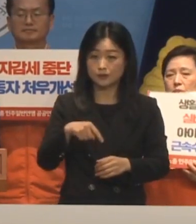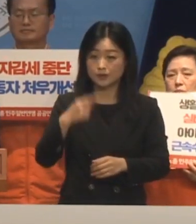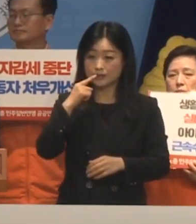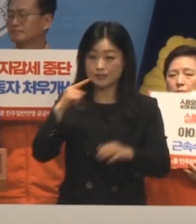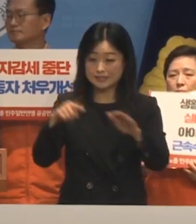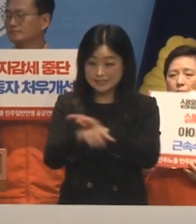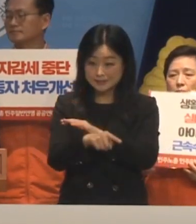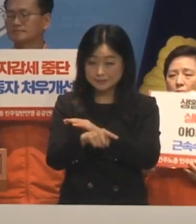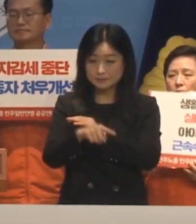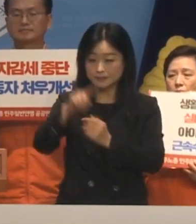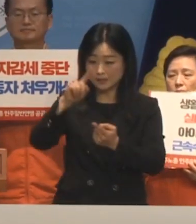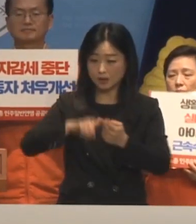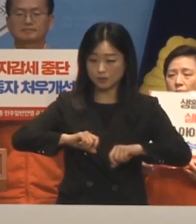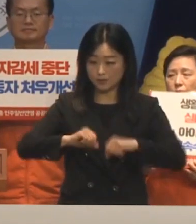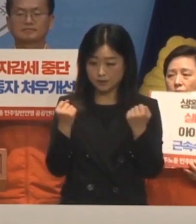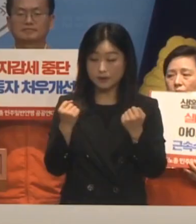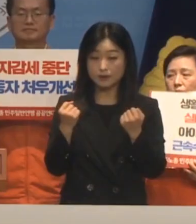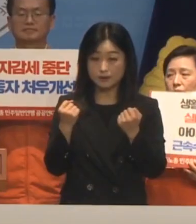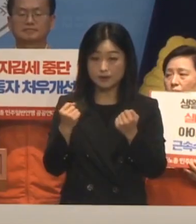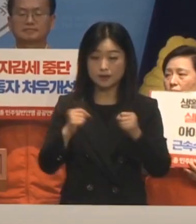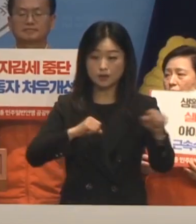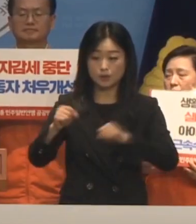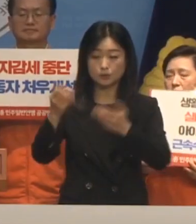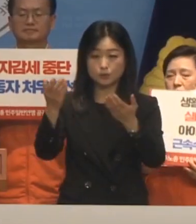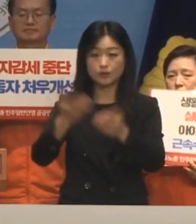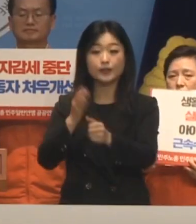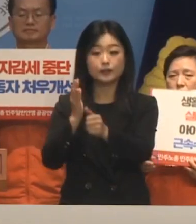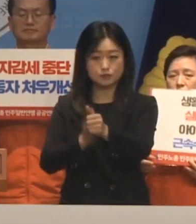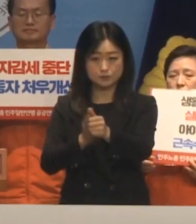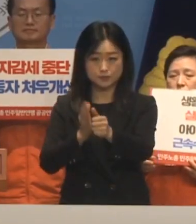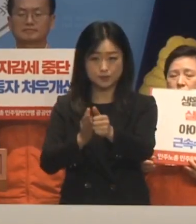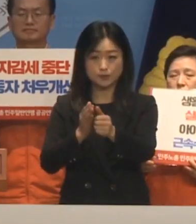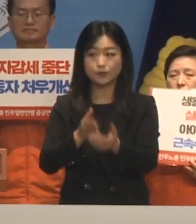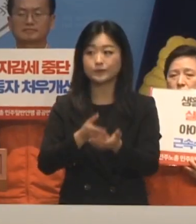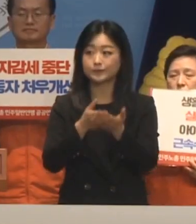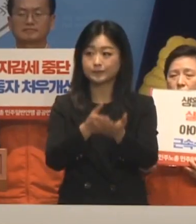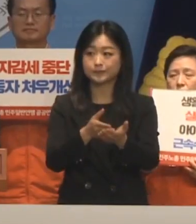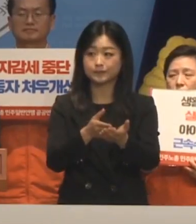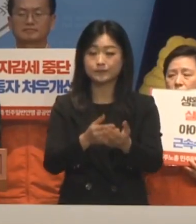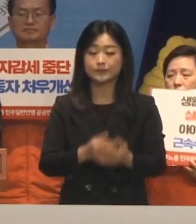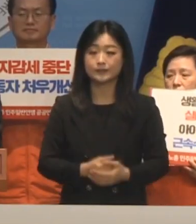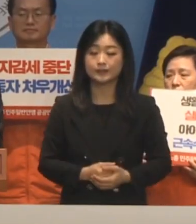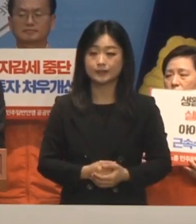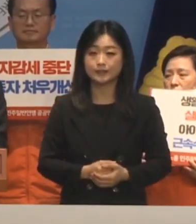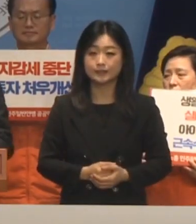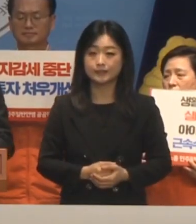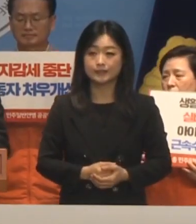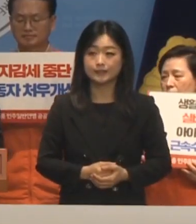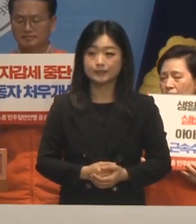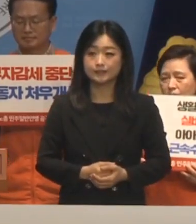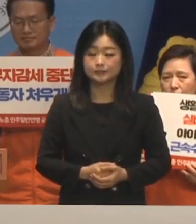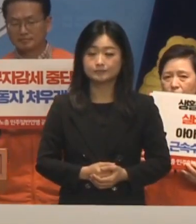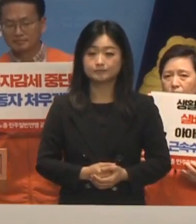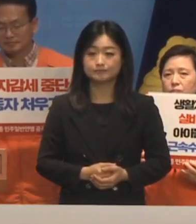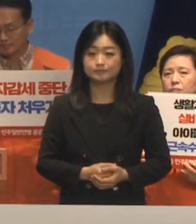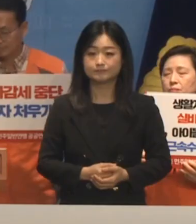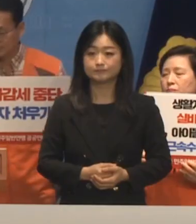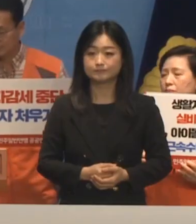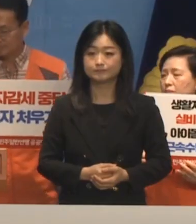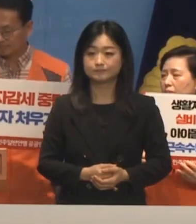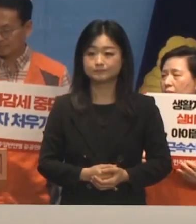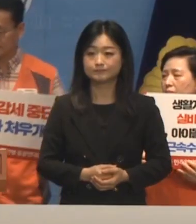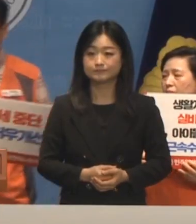제대로 이행될 수 있도록 적극적인 조치를 취할 것을 강력하게 요구합니다. 예, 이상입니다.